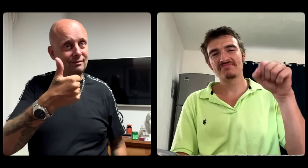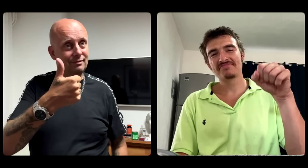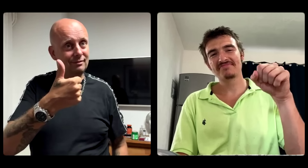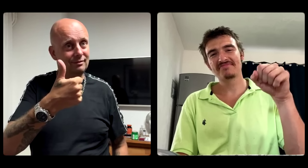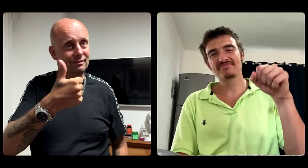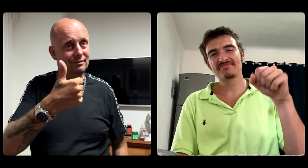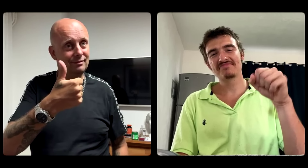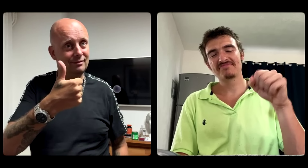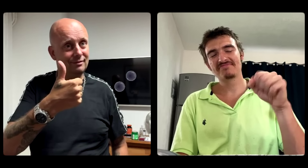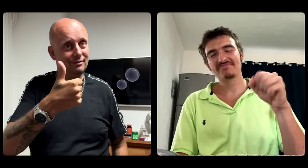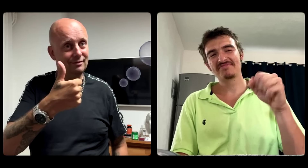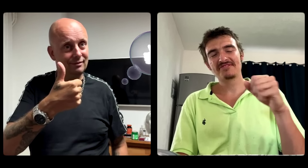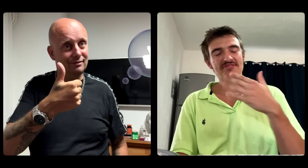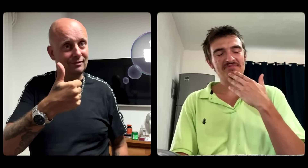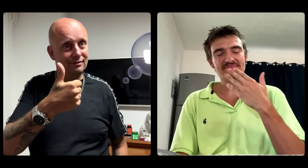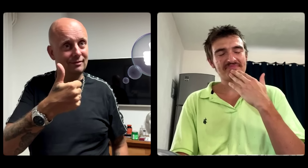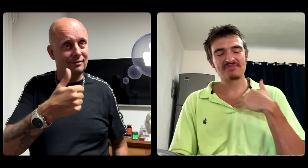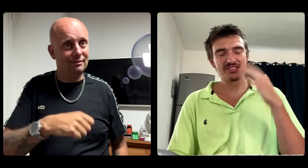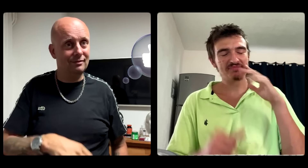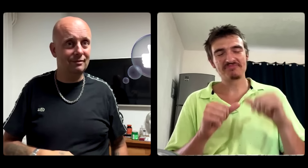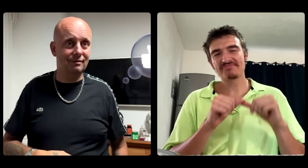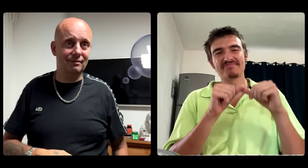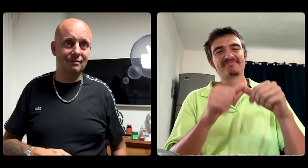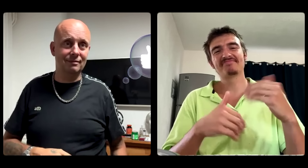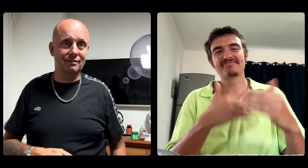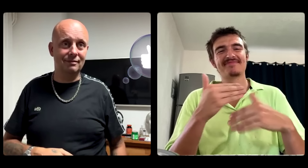niet. Is niks voor mij.